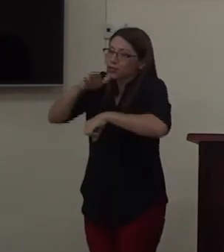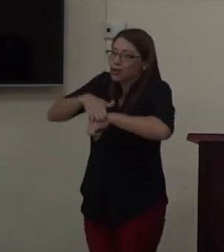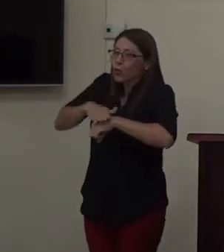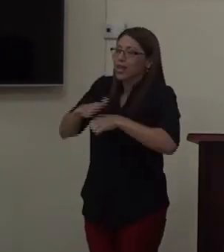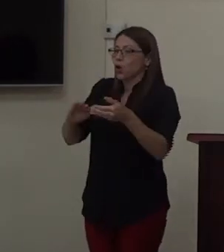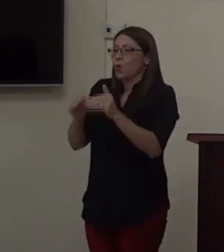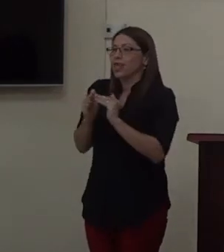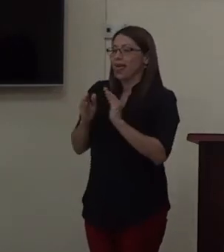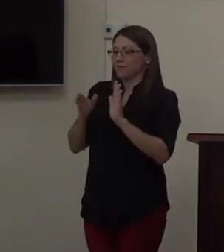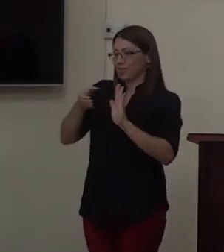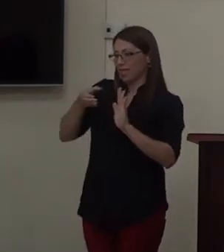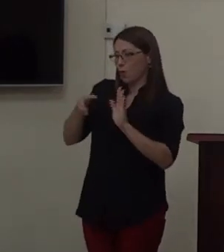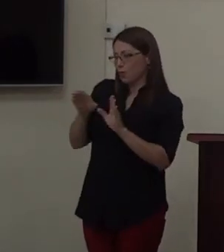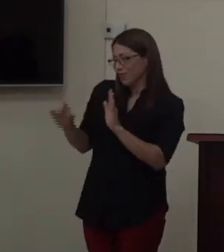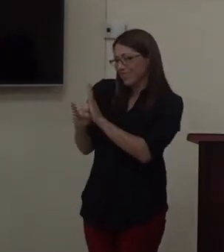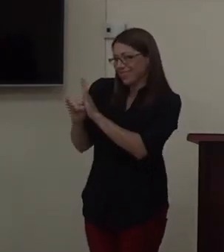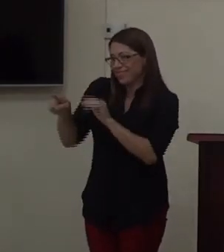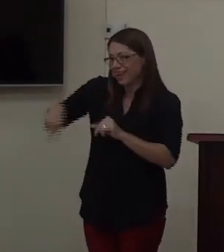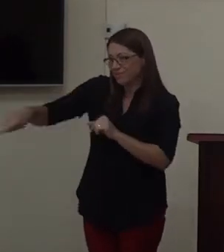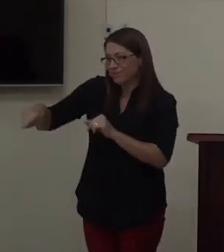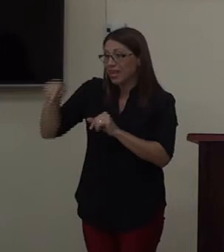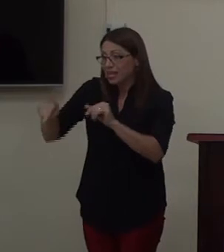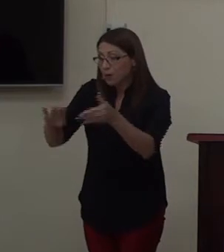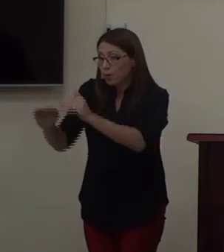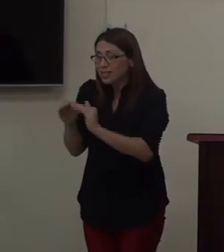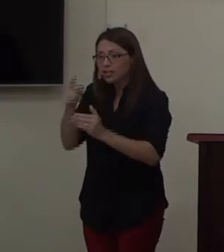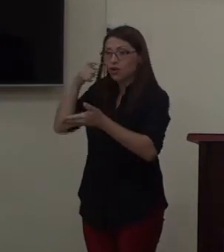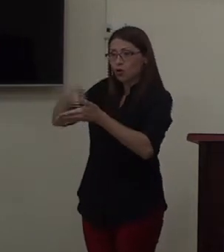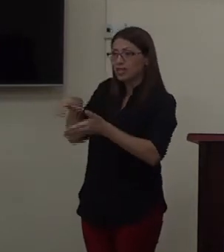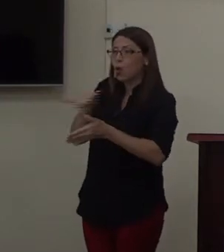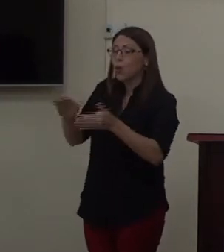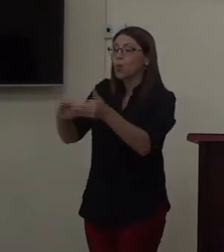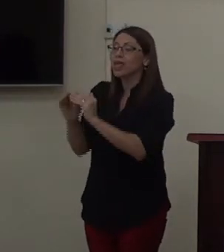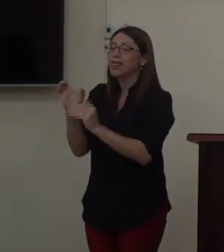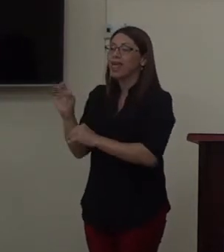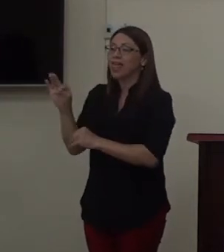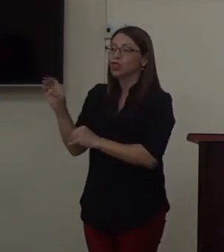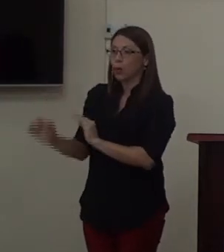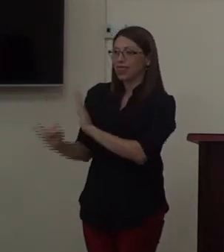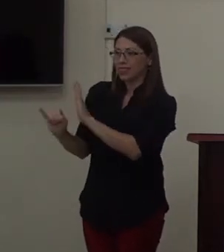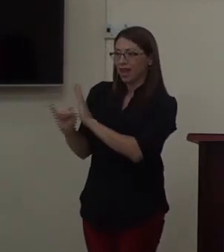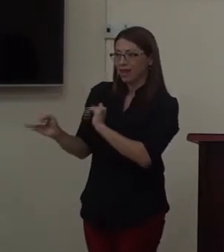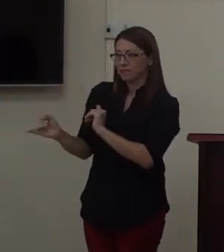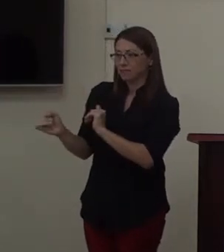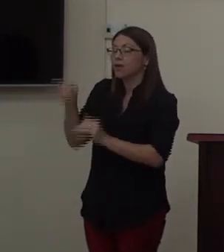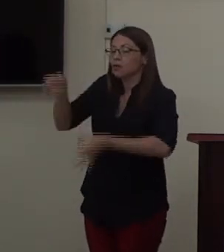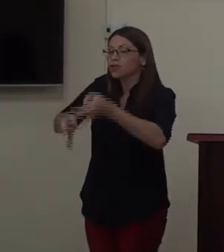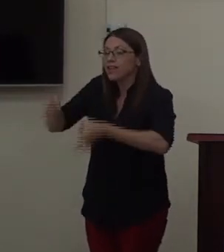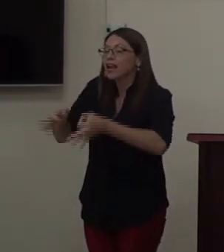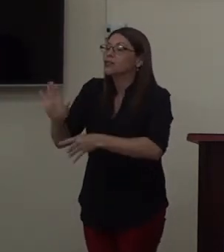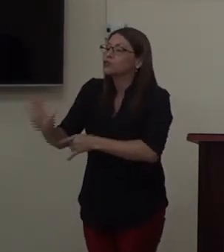esa comunidad, esa población se reconozca como comunidad etnoidentitaria, de alguna manera justificará